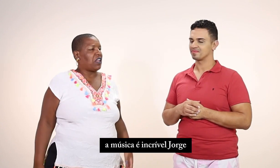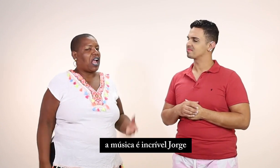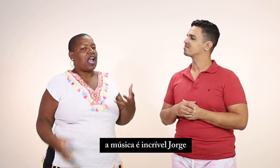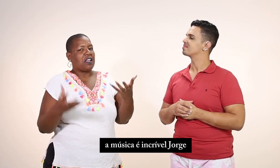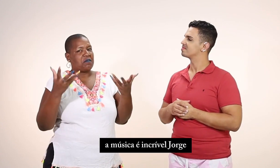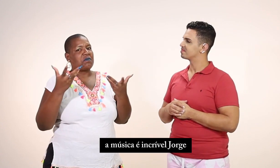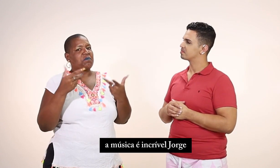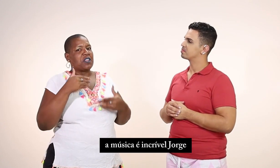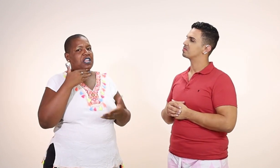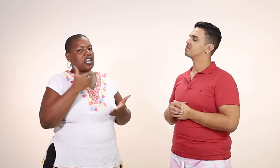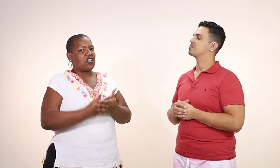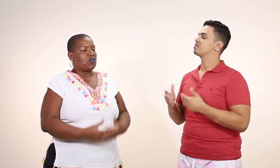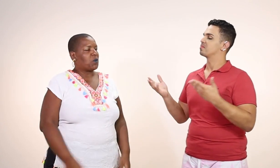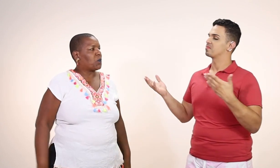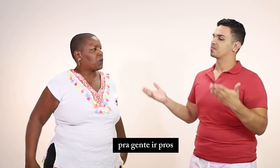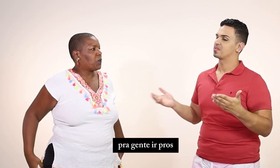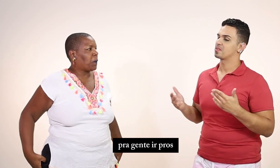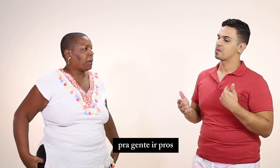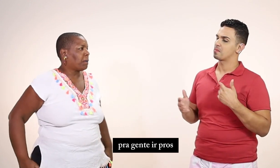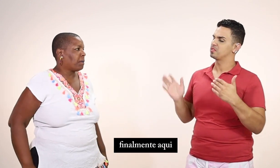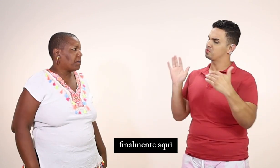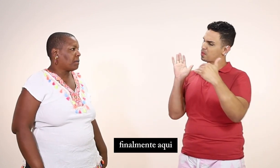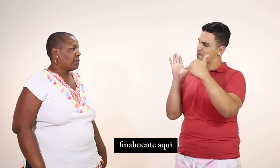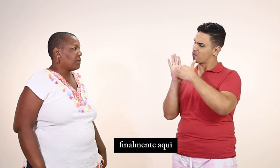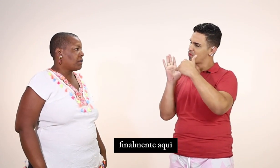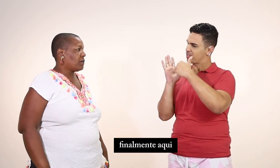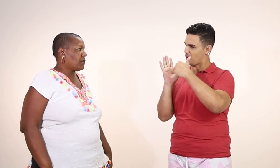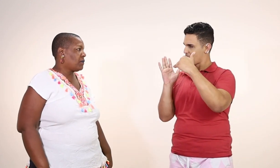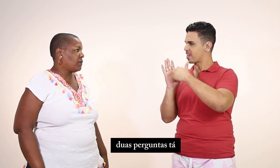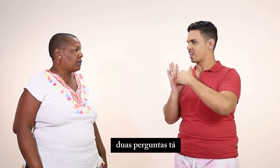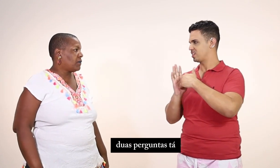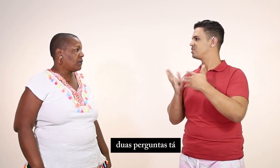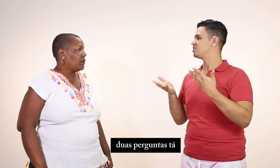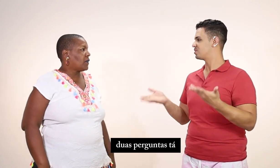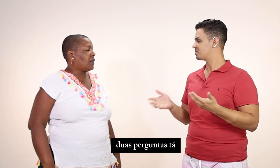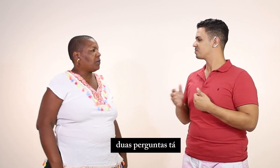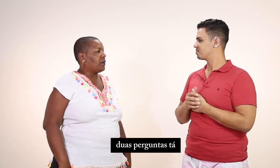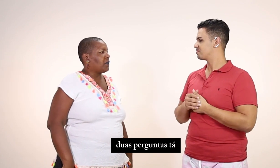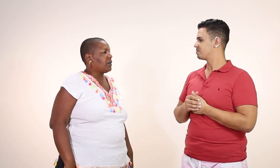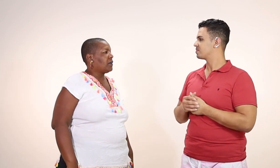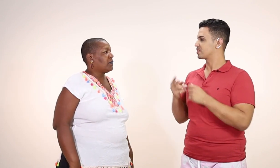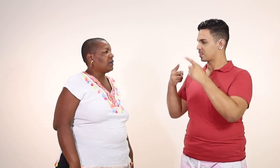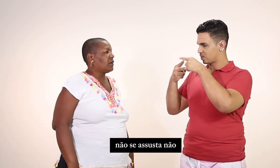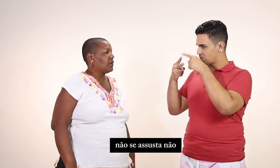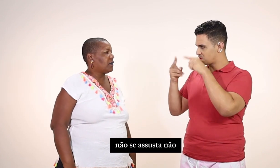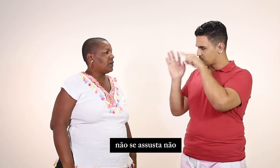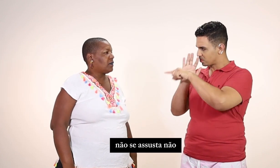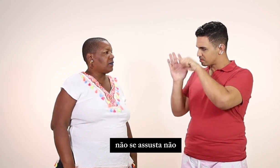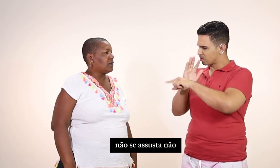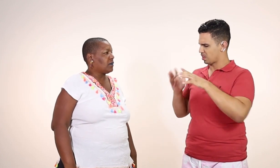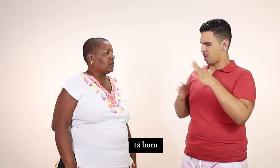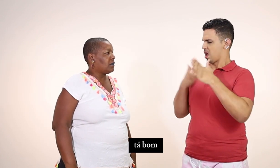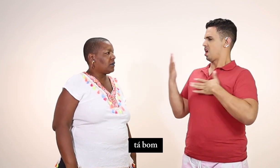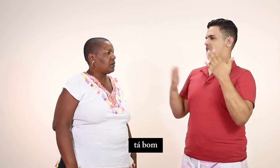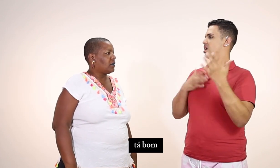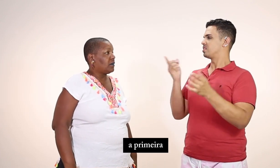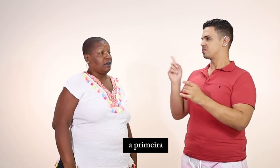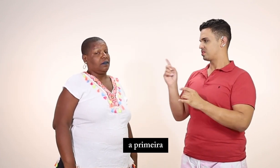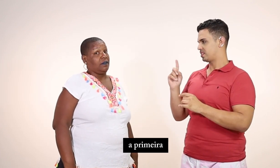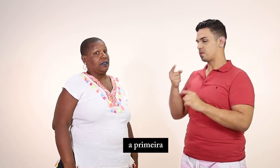incrível. Jorge, pra gente ir pros finalmente aqui, 2 perguntas, tá? Não se assusta, não. Tá bom. A primeira,